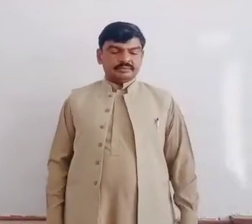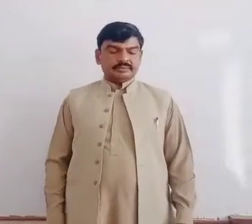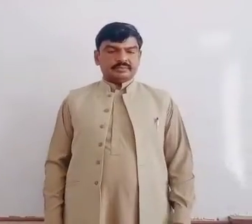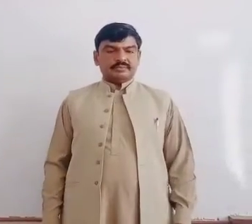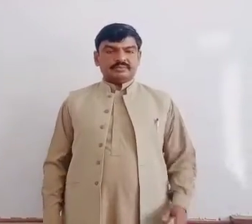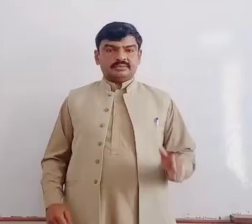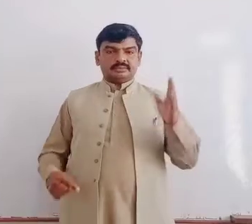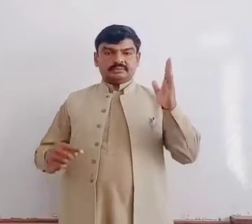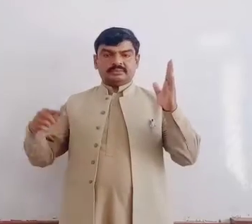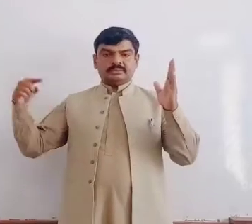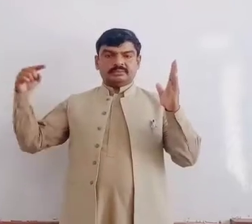मंशूर,